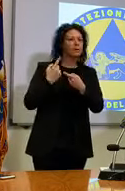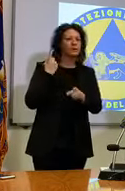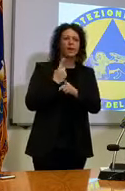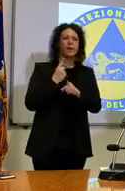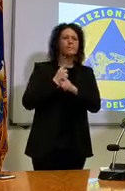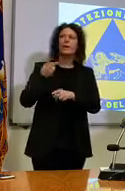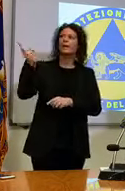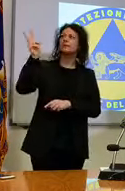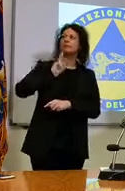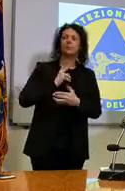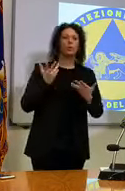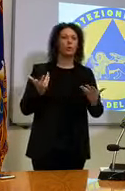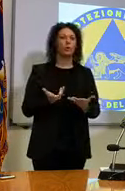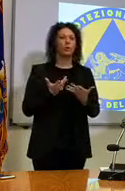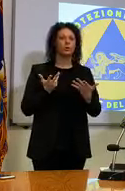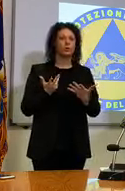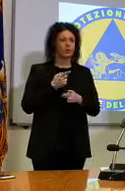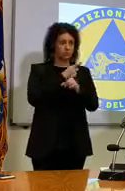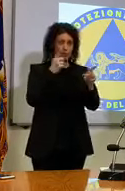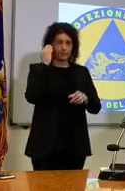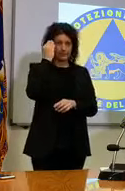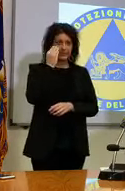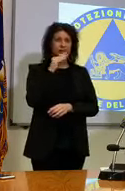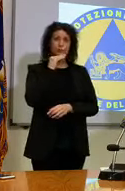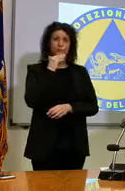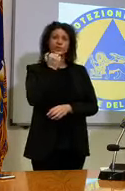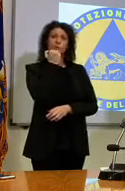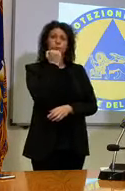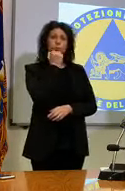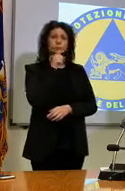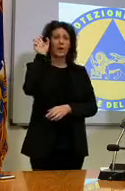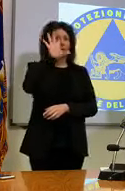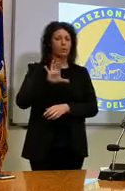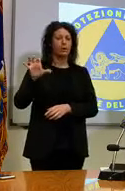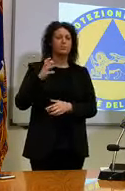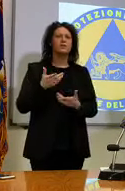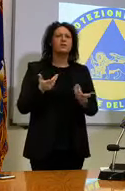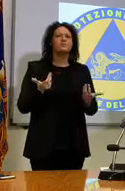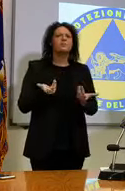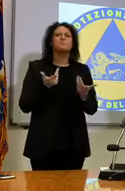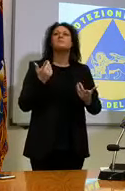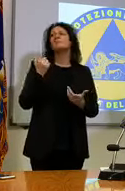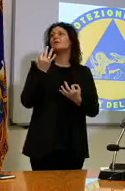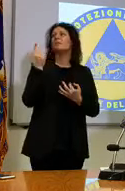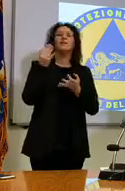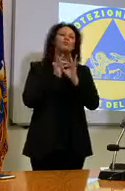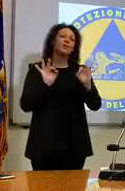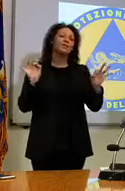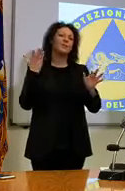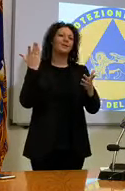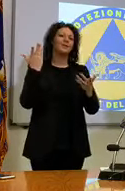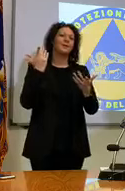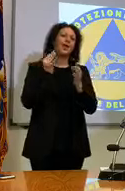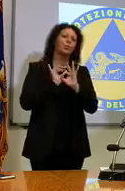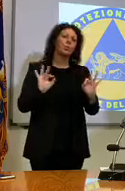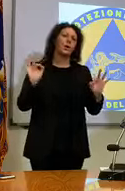non vorrei che qualcuno pensi che bastino le scuse. Cioè, non servono, cioè, va bene, scusa, è un atto di cortesia, di buona educazione, basta,